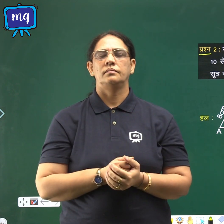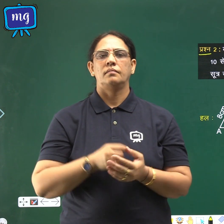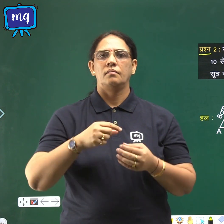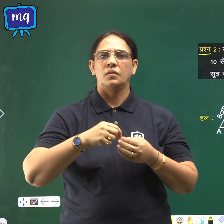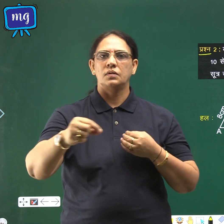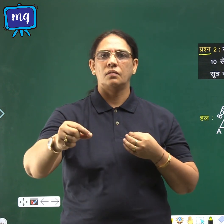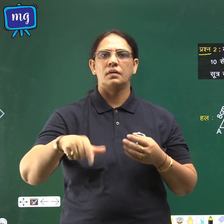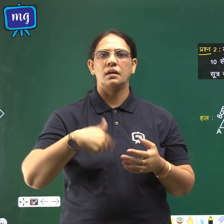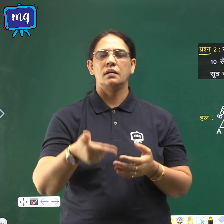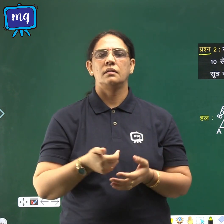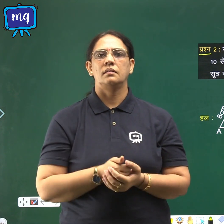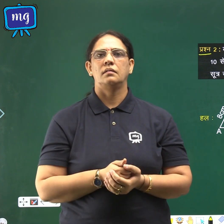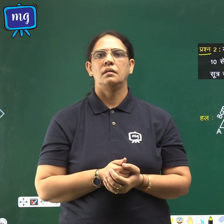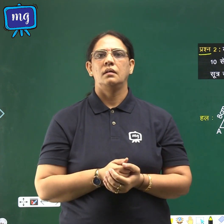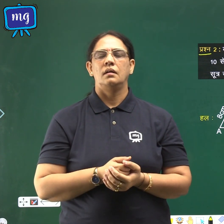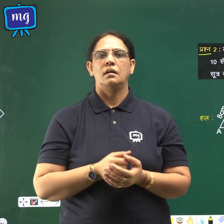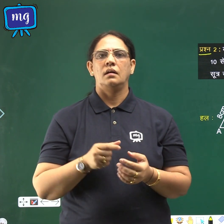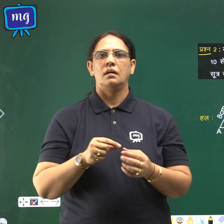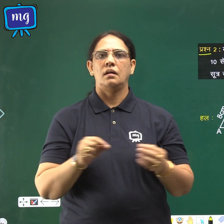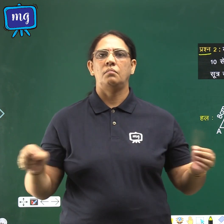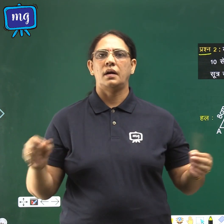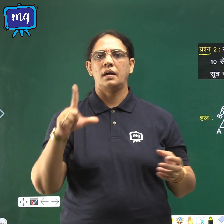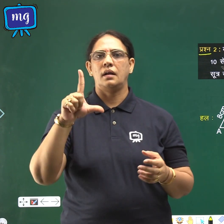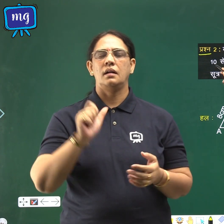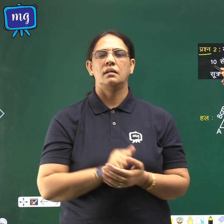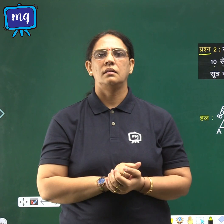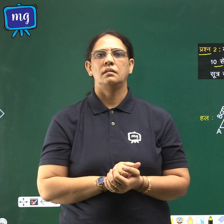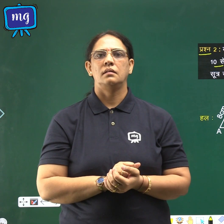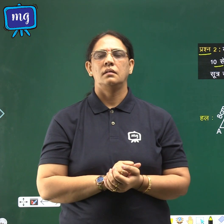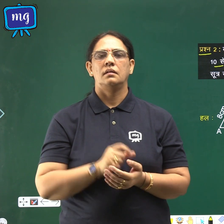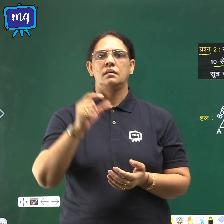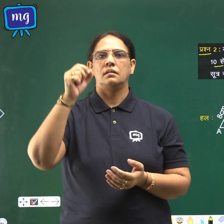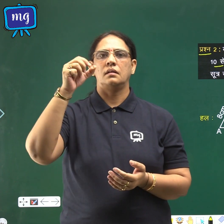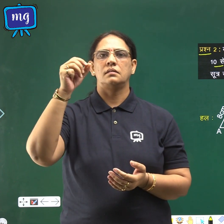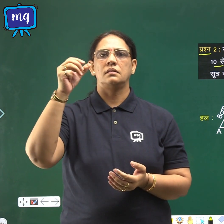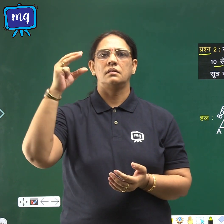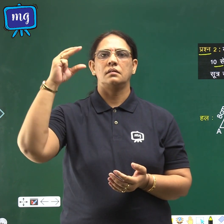भुजाओं की लंबाई 10 सेमी,